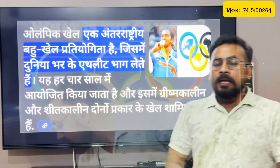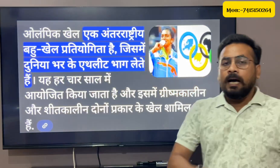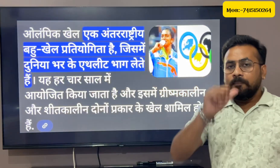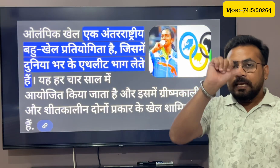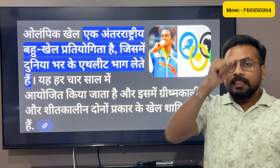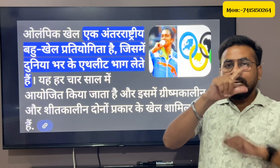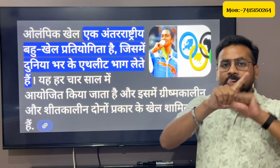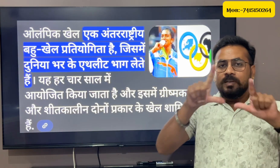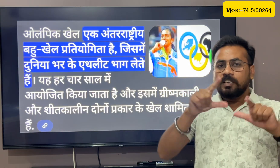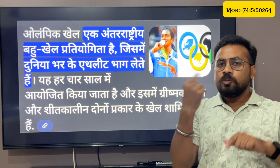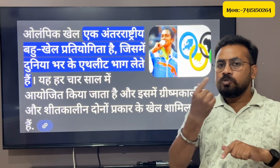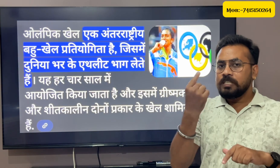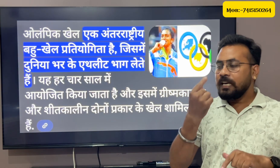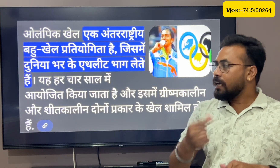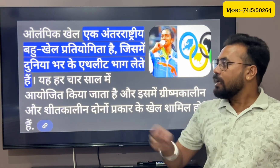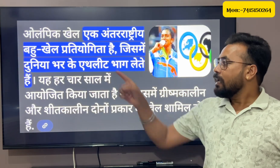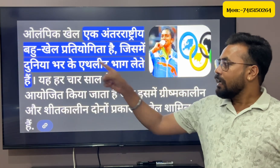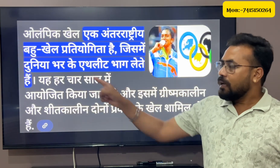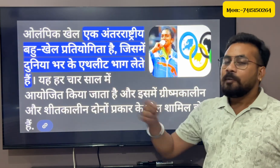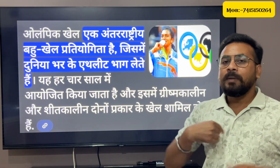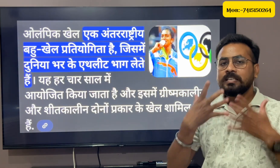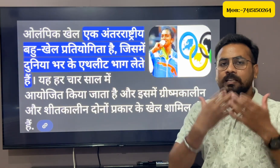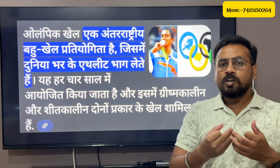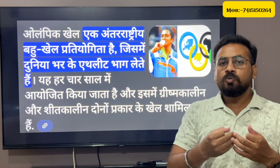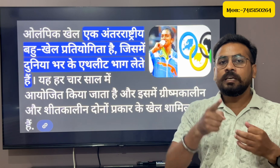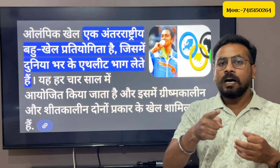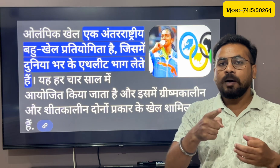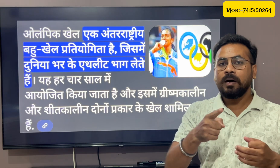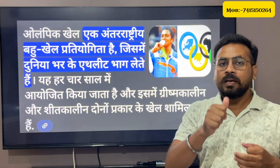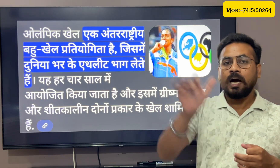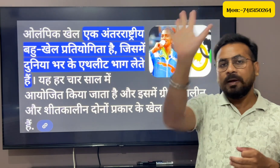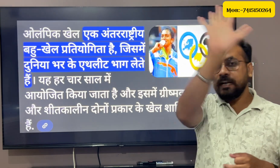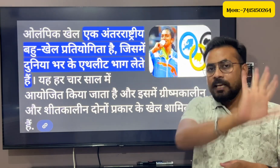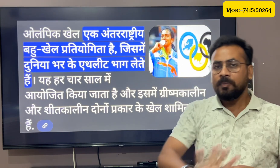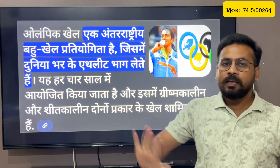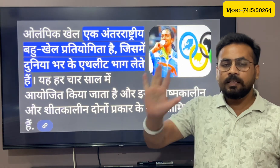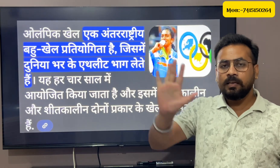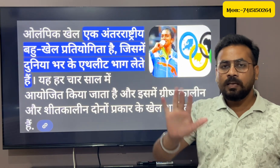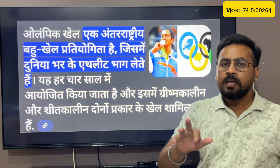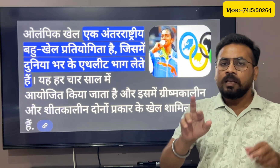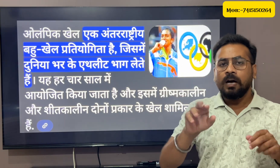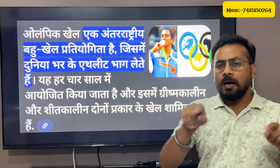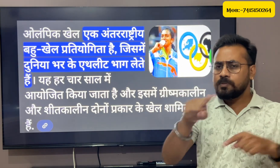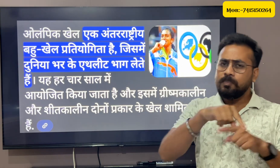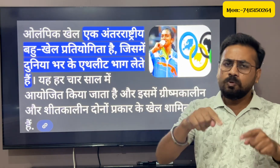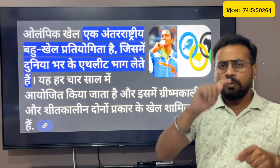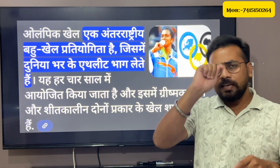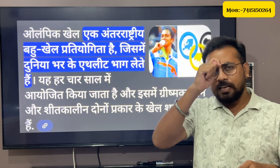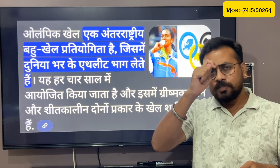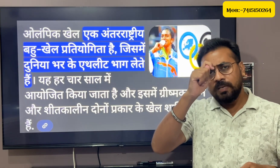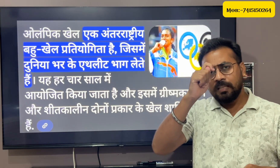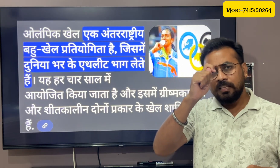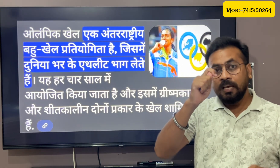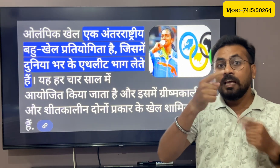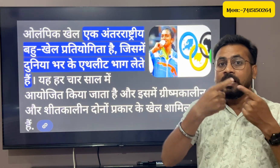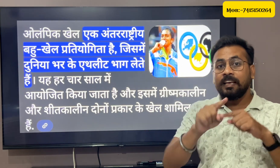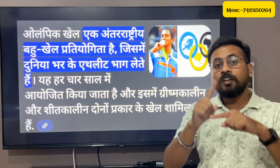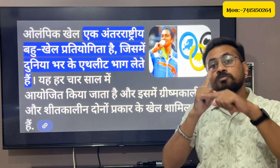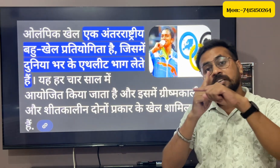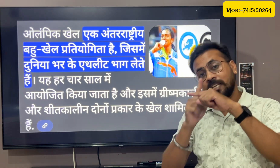हमने हिंदी लैंग्वेज का यूज किया है ना। मैं चाहता हूँ कि हम इंडिया में रहते हैं, आप सभी को इंग्लिश भी आती है, लेकिन उसके साथ